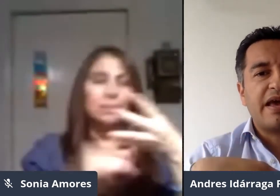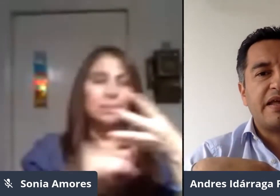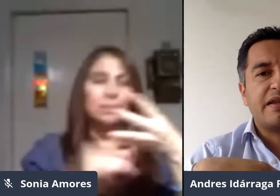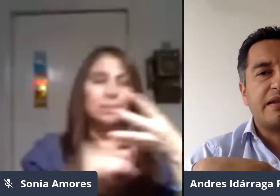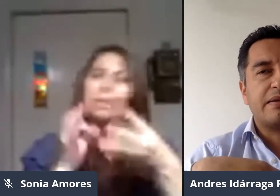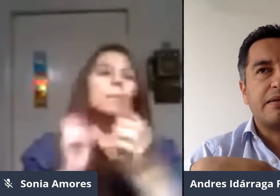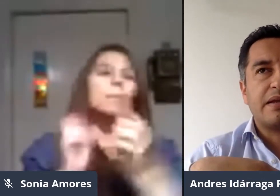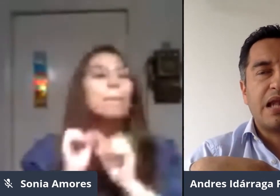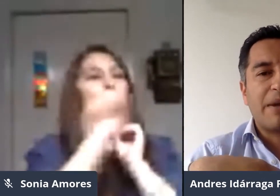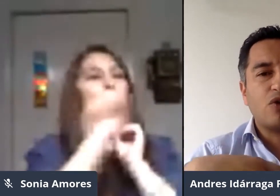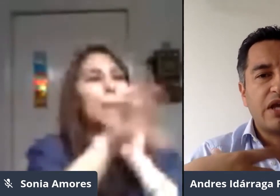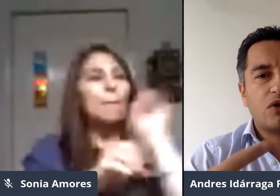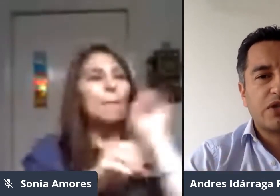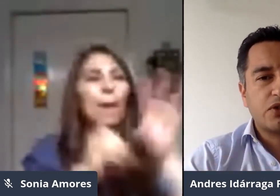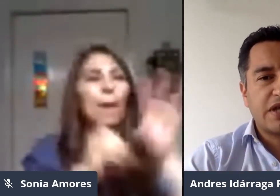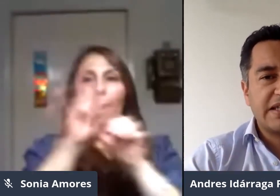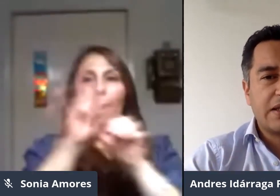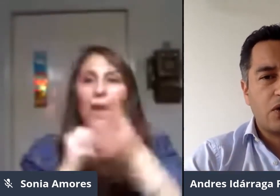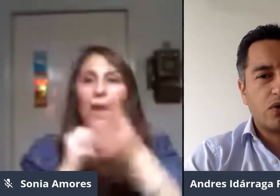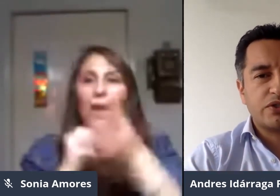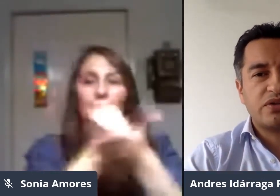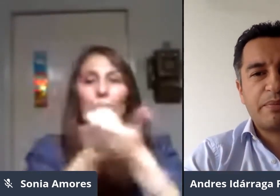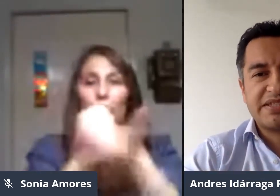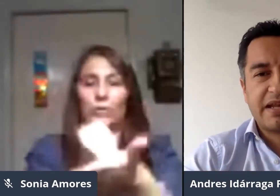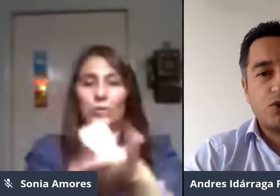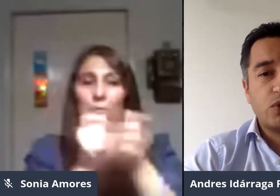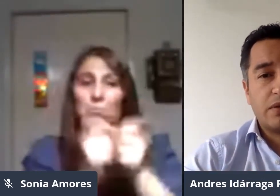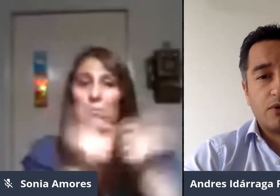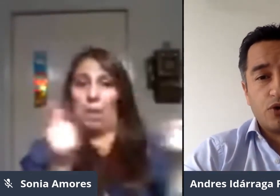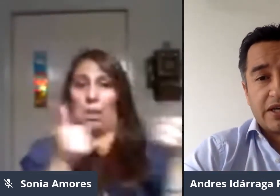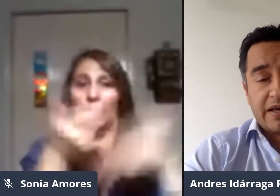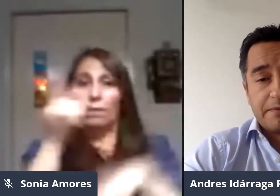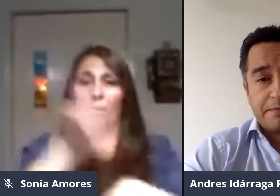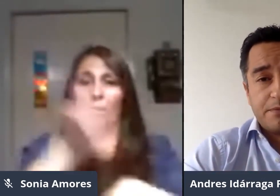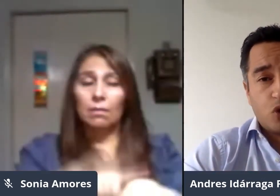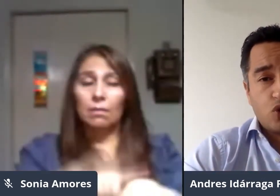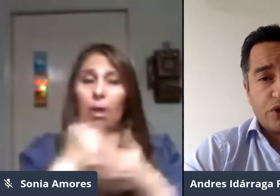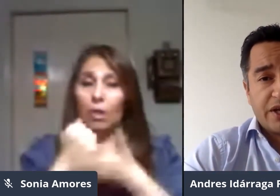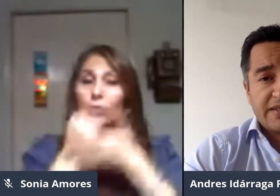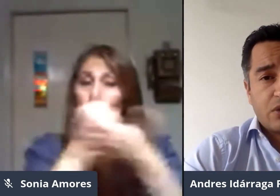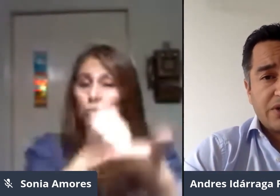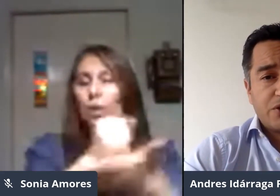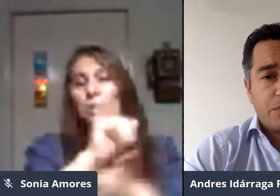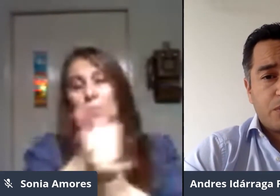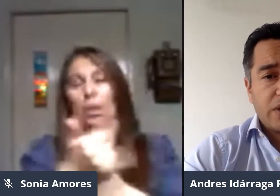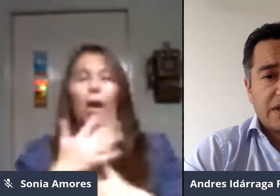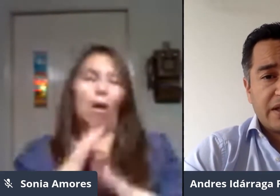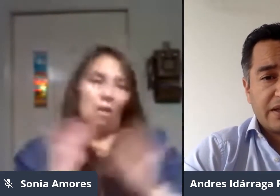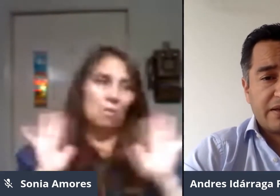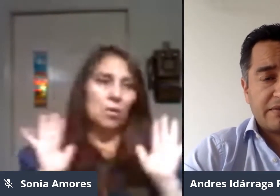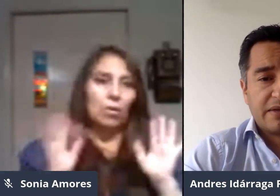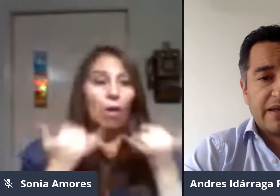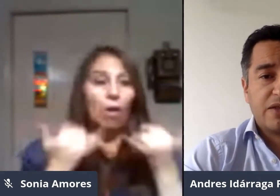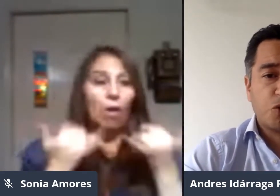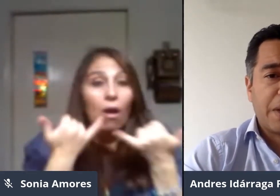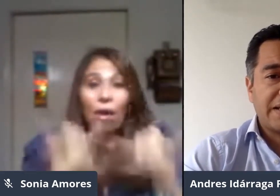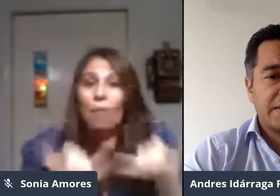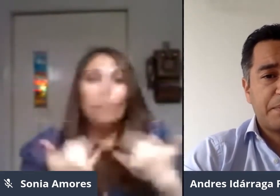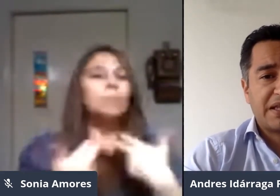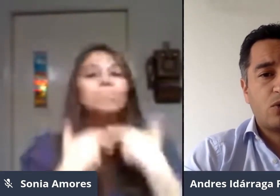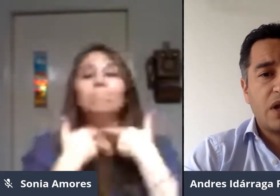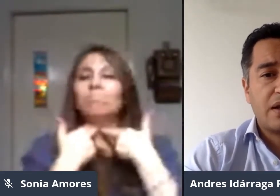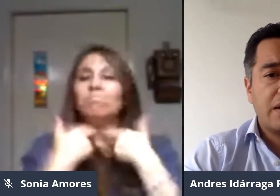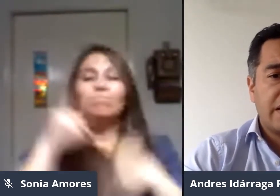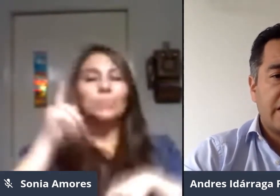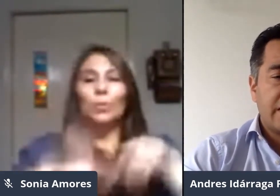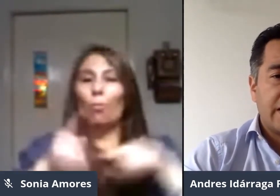que en la mayoría de los casos han estado en condiciones de prestar ayuda, cosa que no sucede en esta ocasión por cuenta de que en esos países